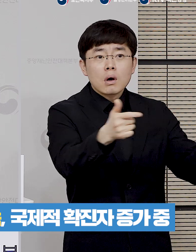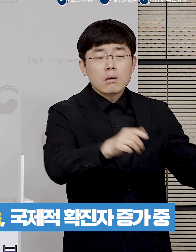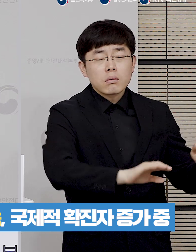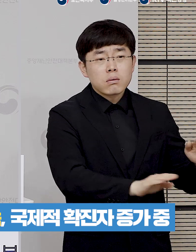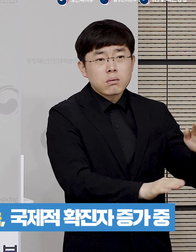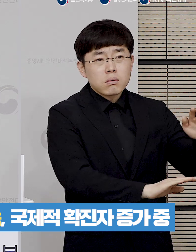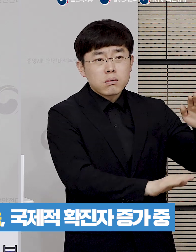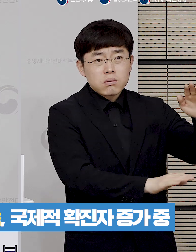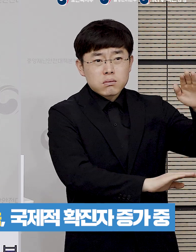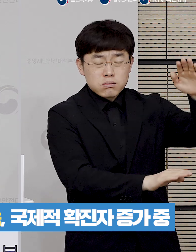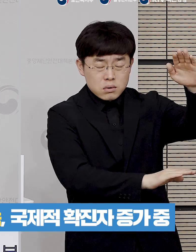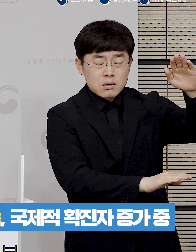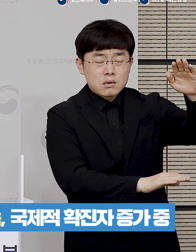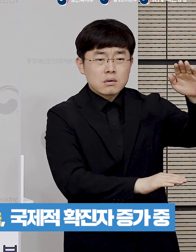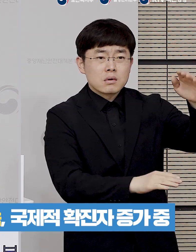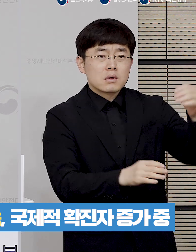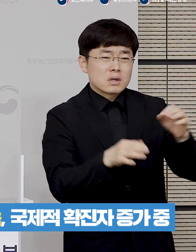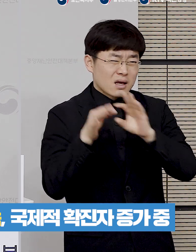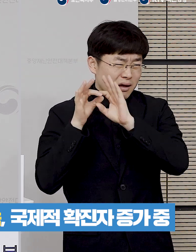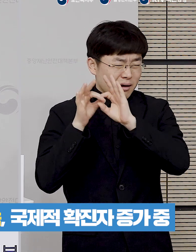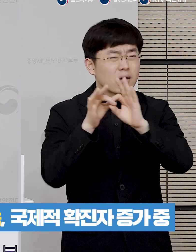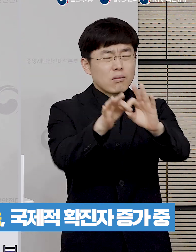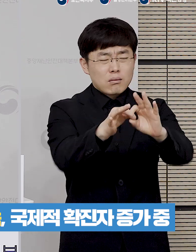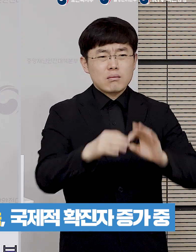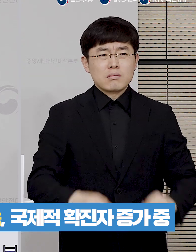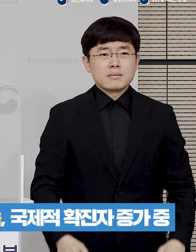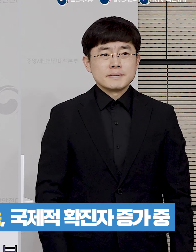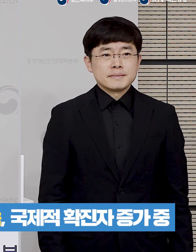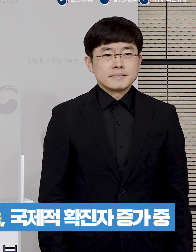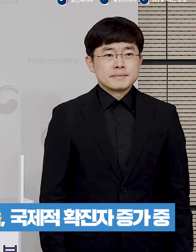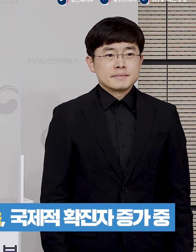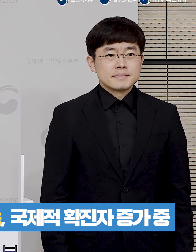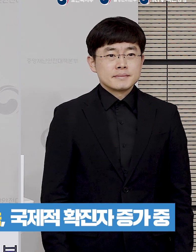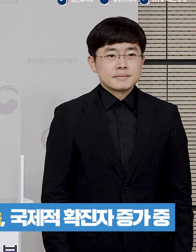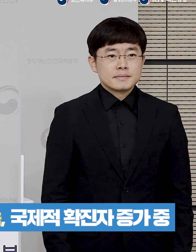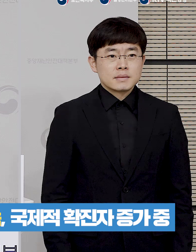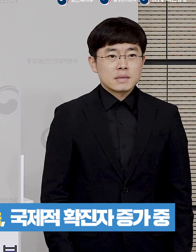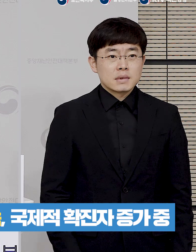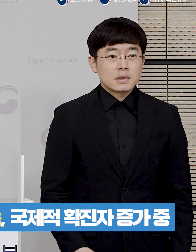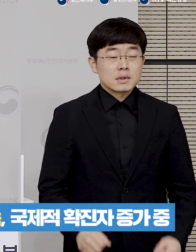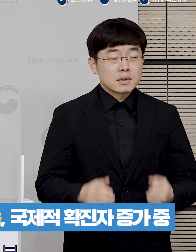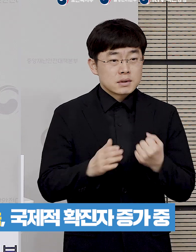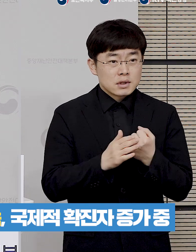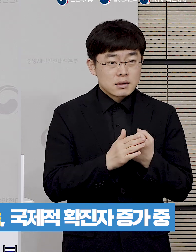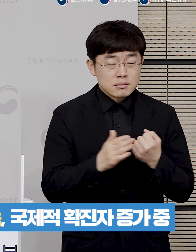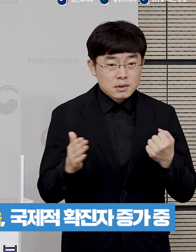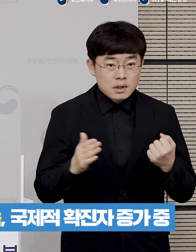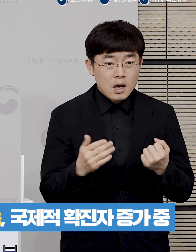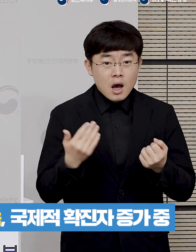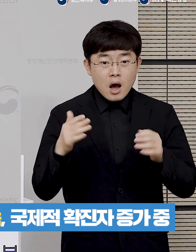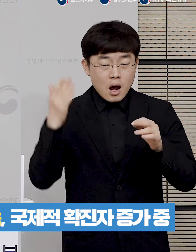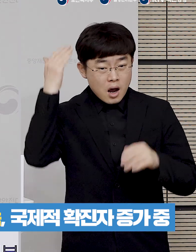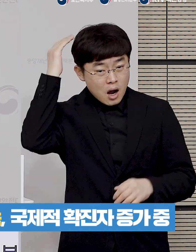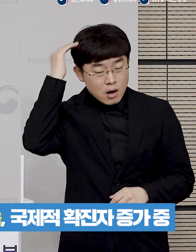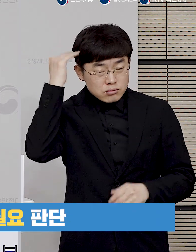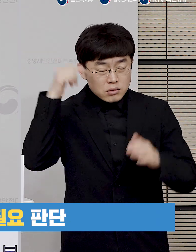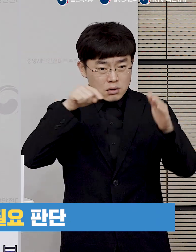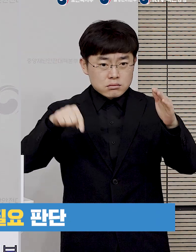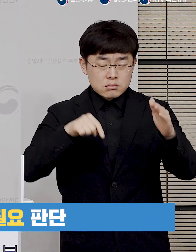친자가 가파르게 증가하고 있는 국제적인 상황이 계속되고 있기 때문에 이러한 상황 하에서